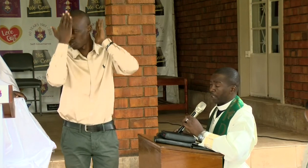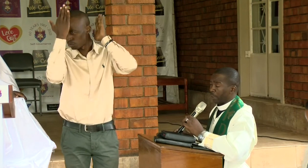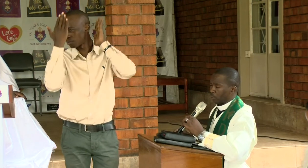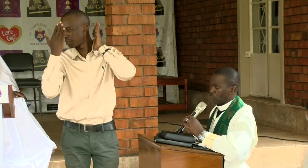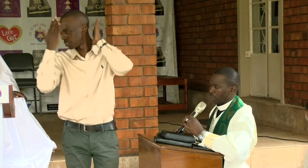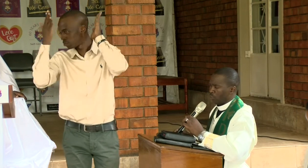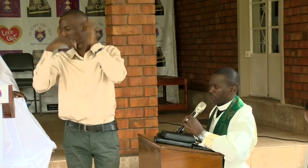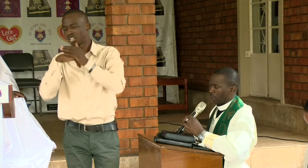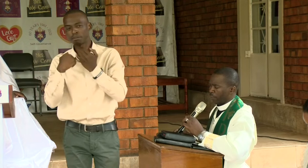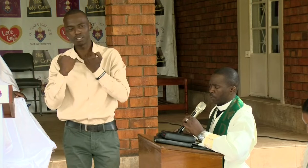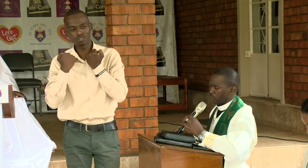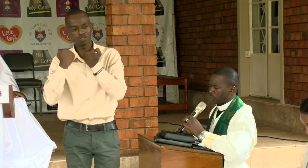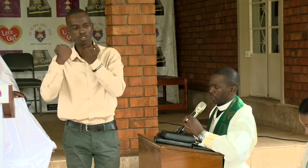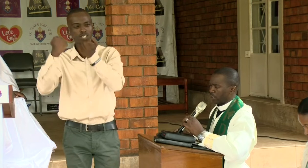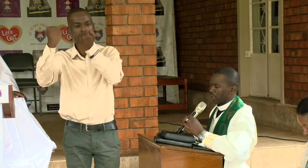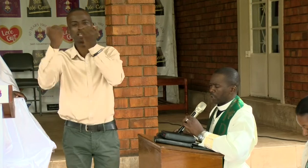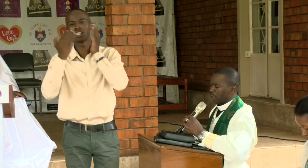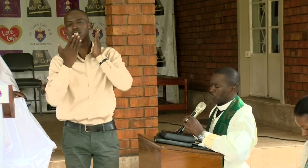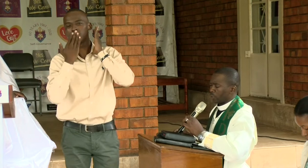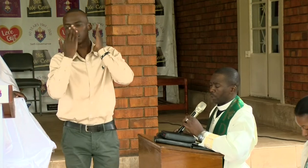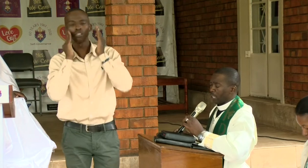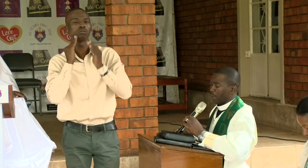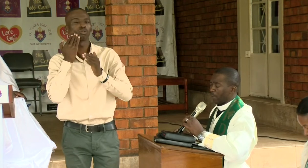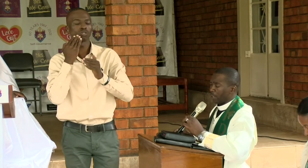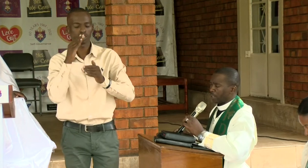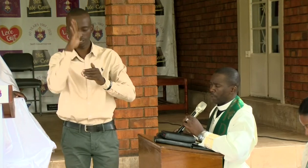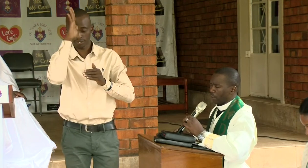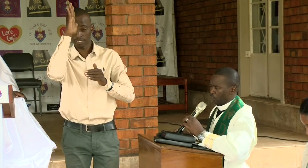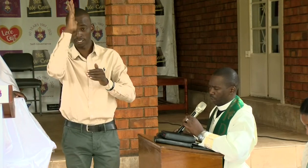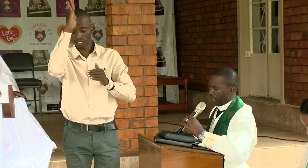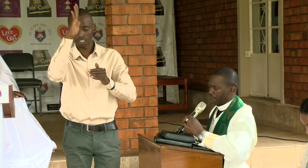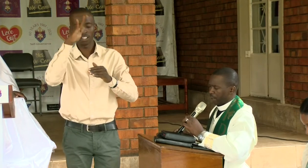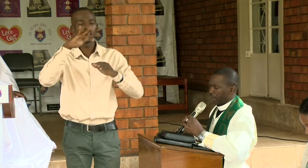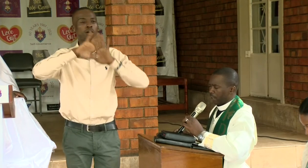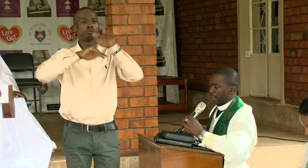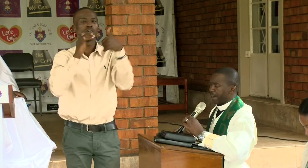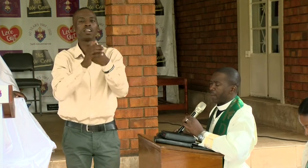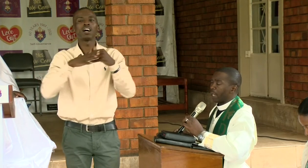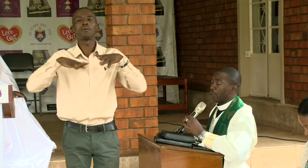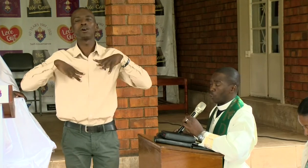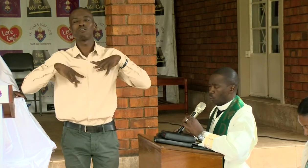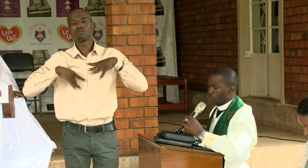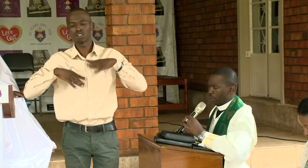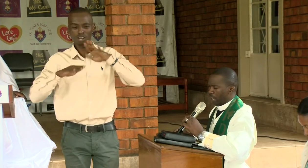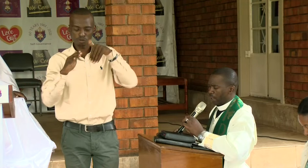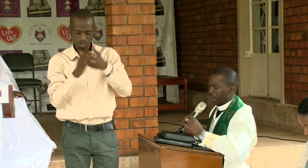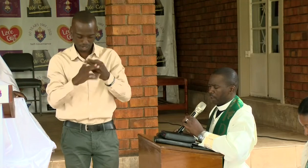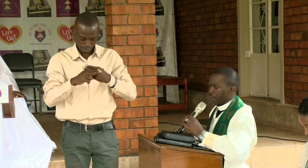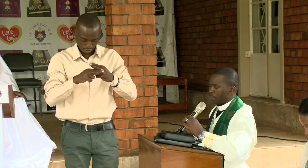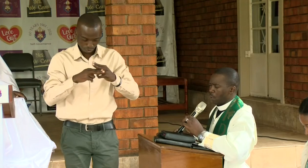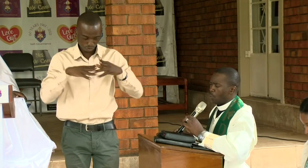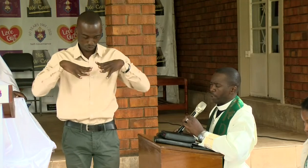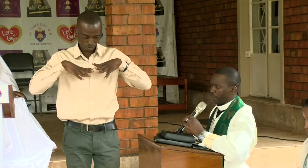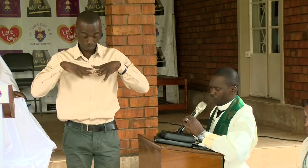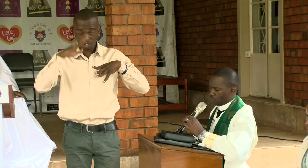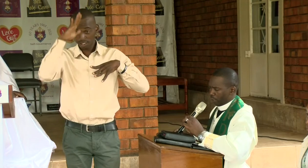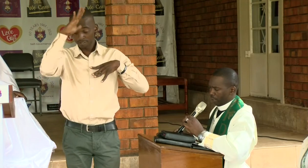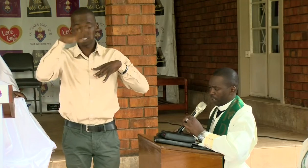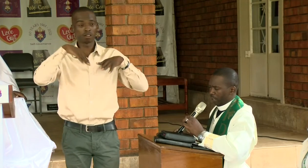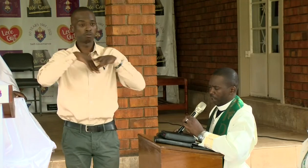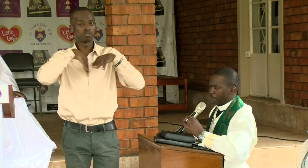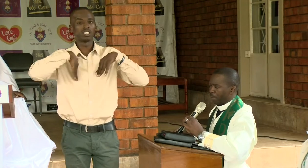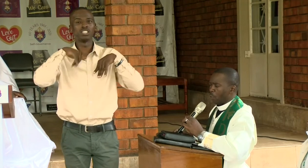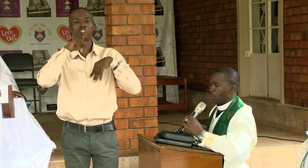naddala abagenda e Busoga mukwano gwaffe omulungi tusabidde abalabirizi abawummula n'abagenda okuwummula bawummulire mu